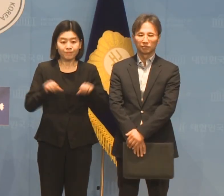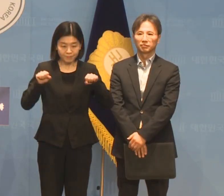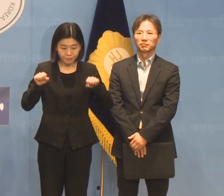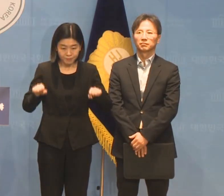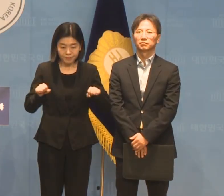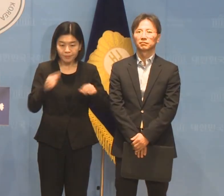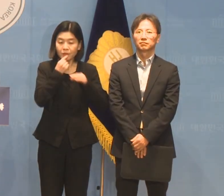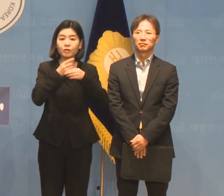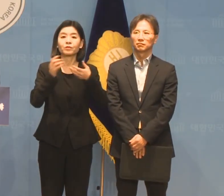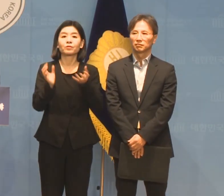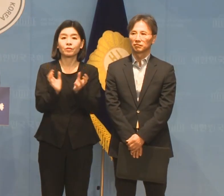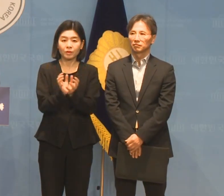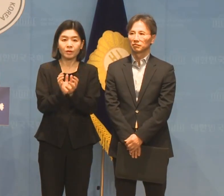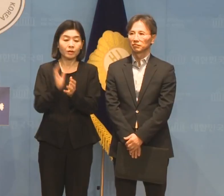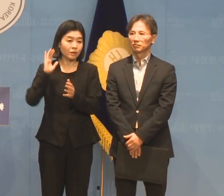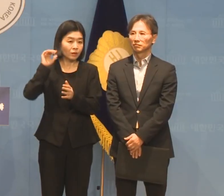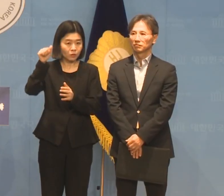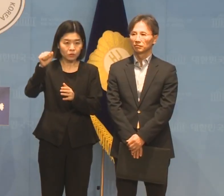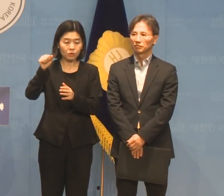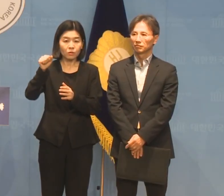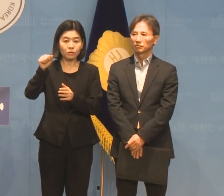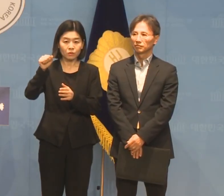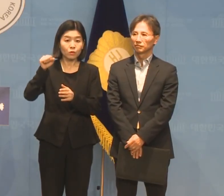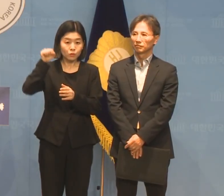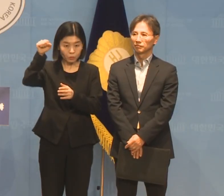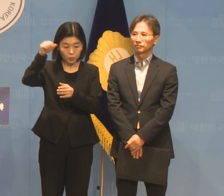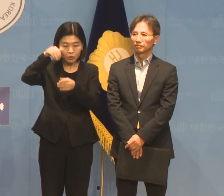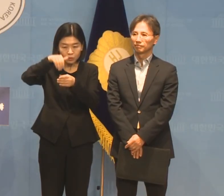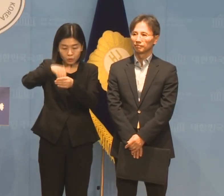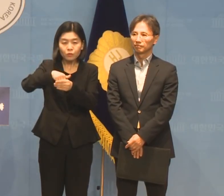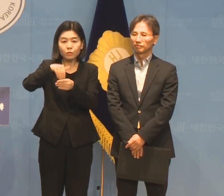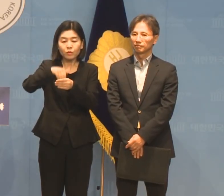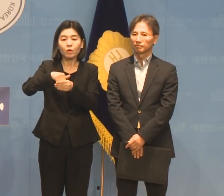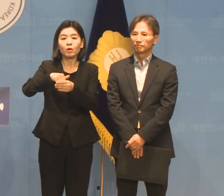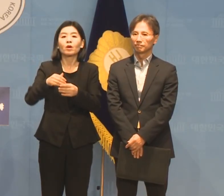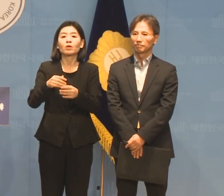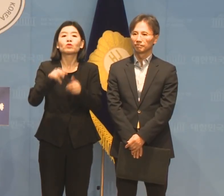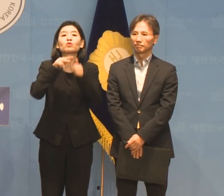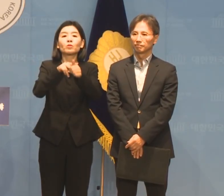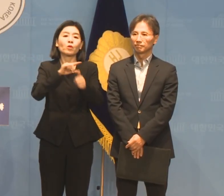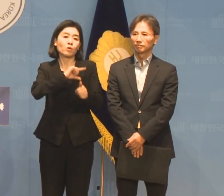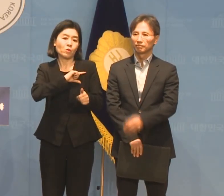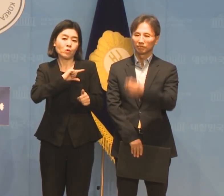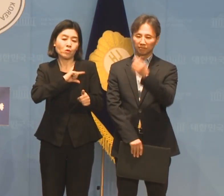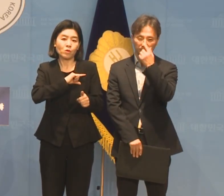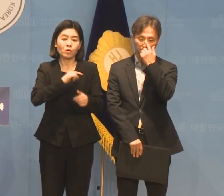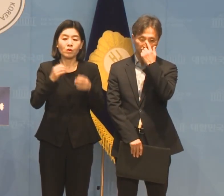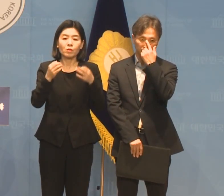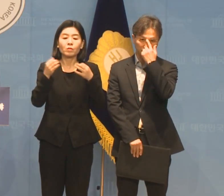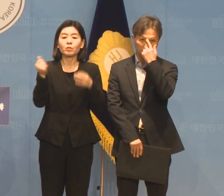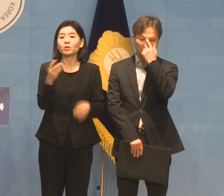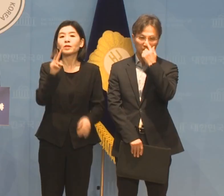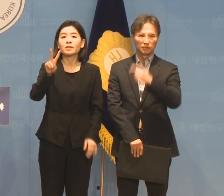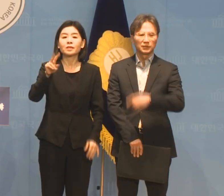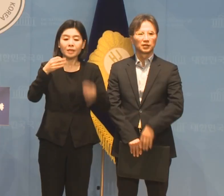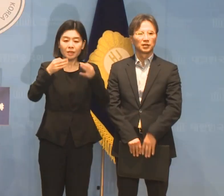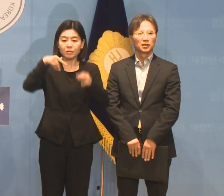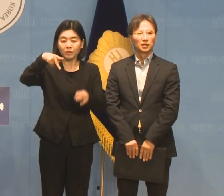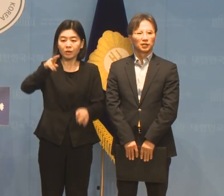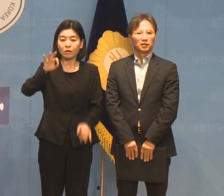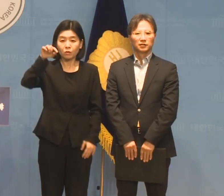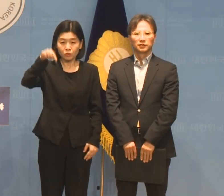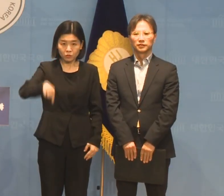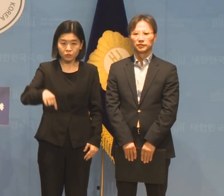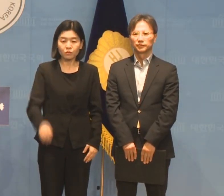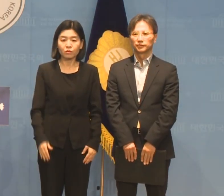안녕하십니까. 더불어민주당 대통령 선거 경선 후보 기호 2번 김경수입니다. 지난 16일 경제